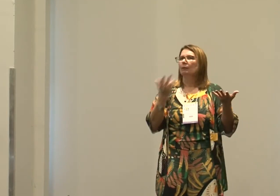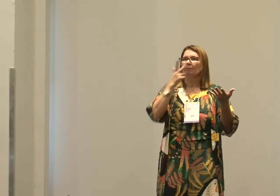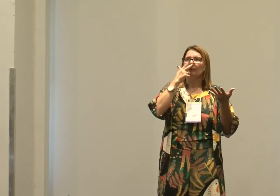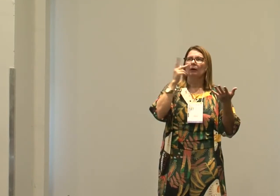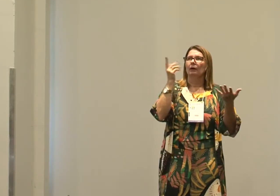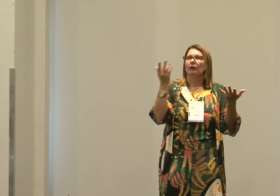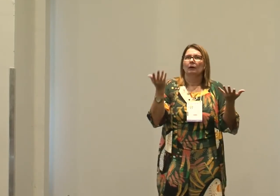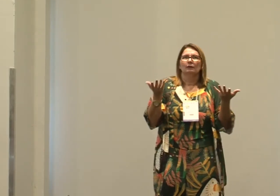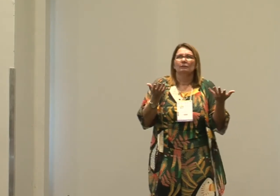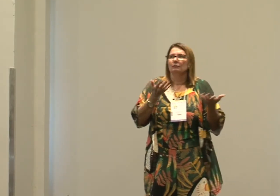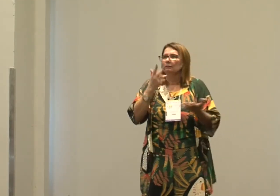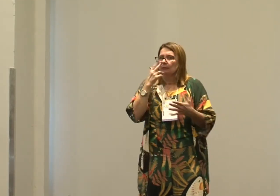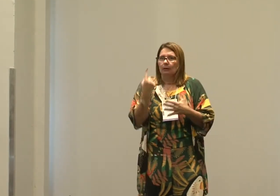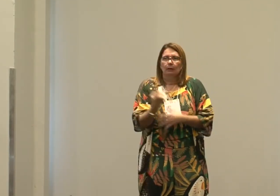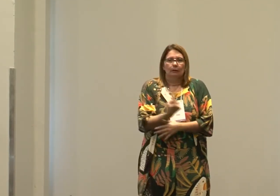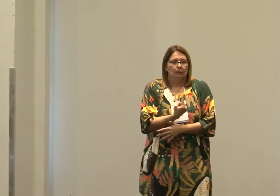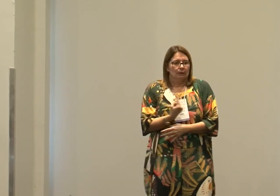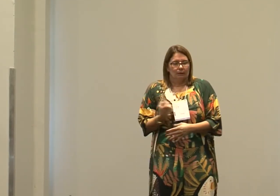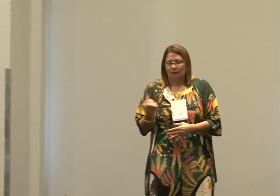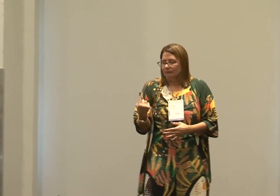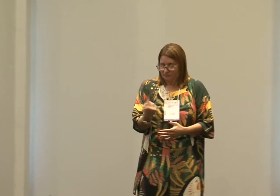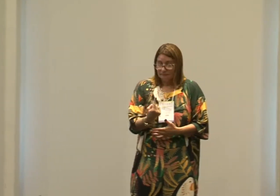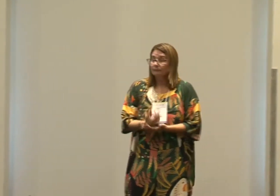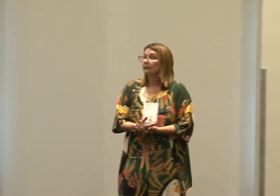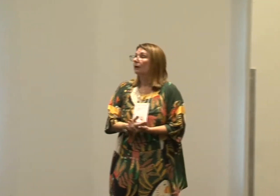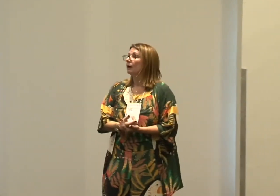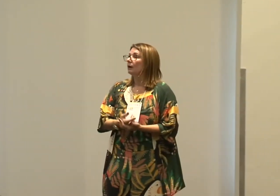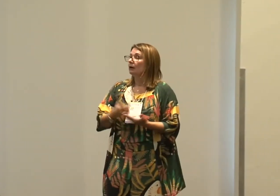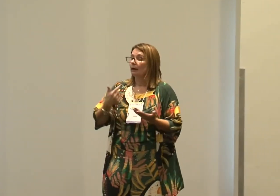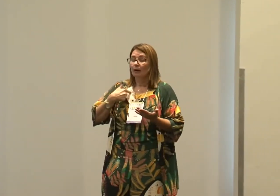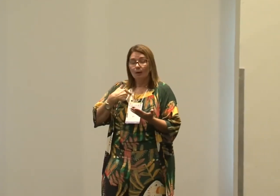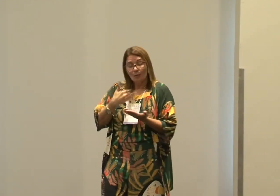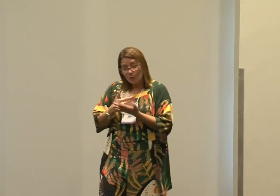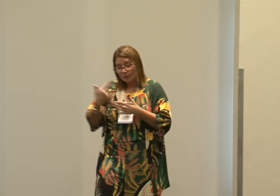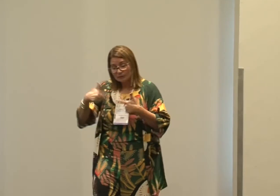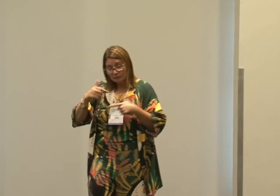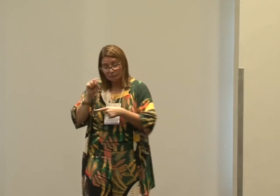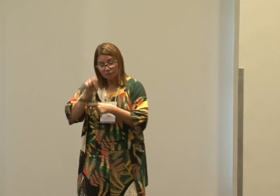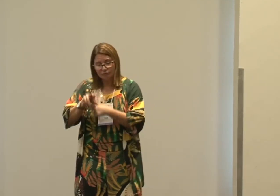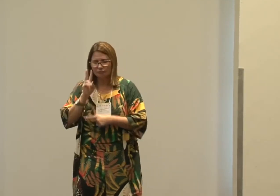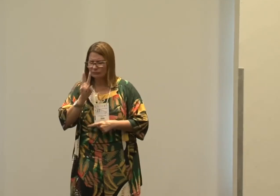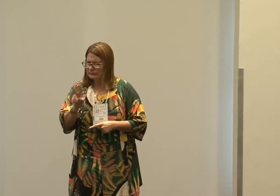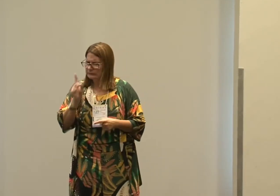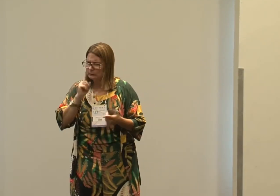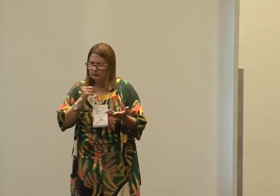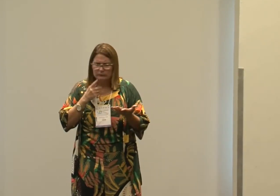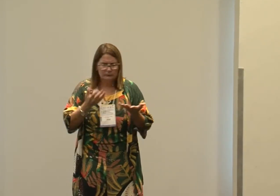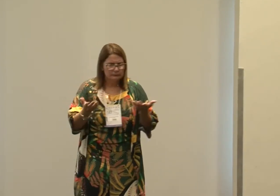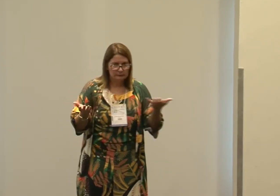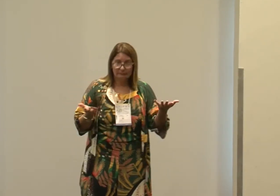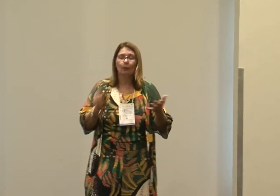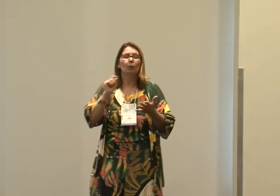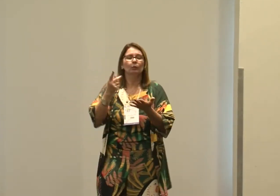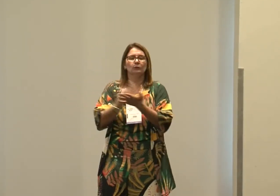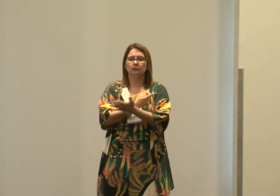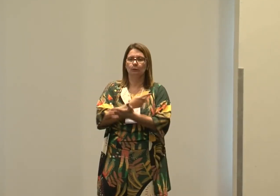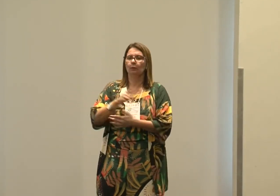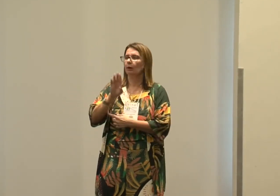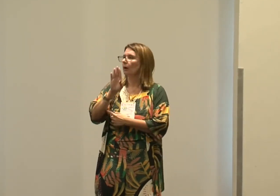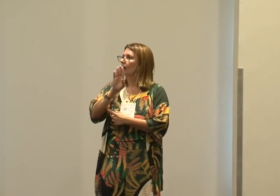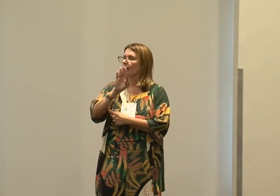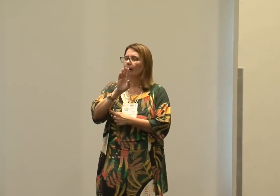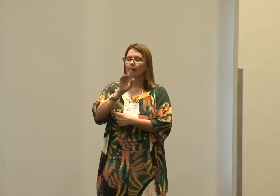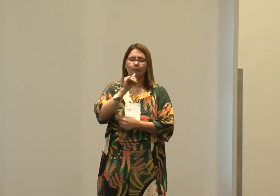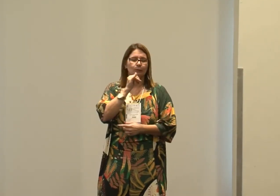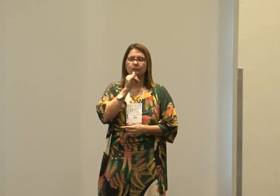naquela época. E isso acabou prejudicando as crianças, porque se sentiram bastante sozinhas. Quando eu comecei a trabalhar, vendo essa situação das